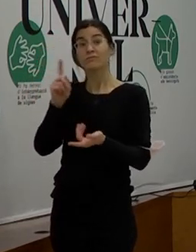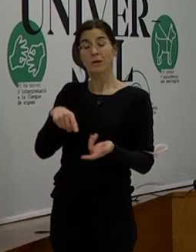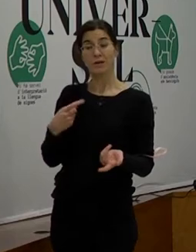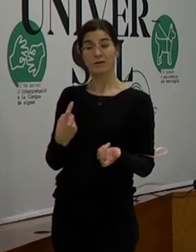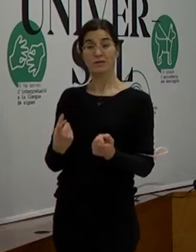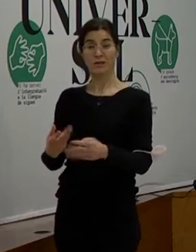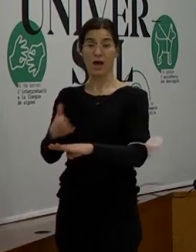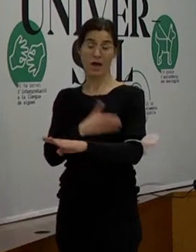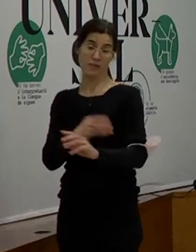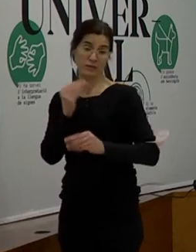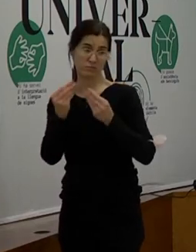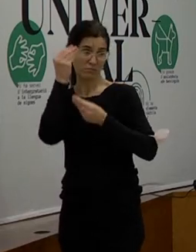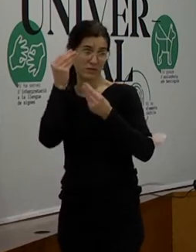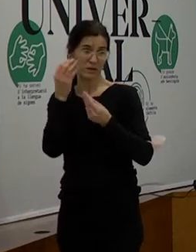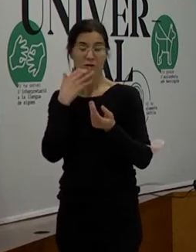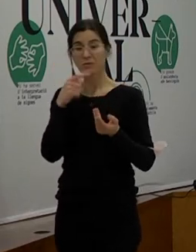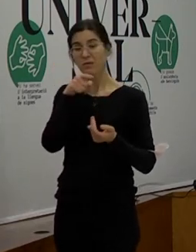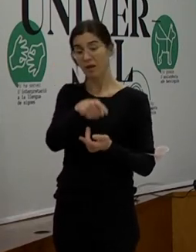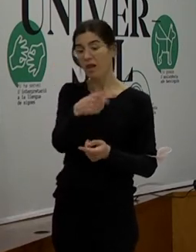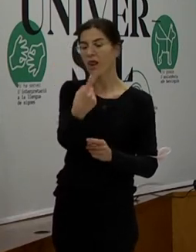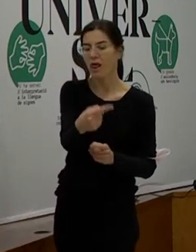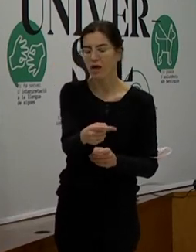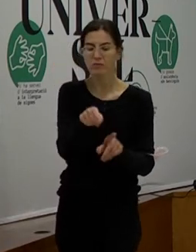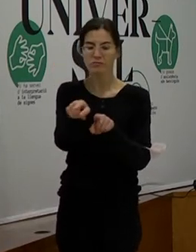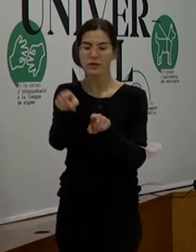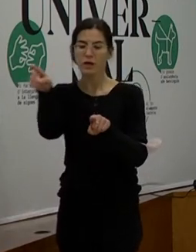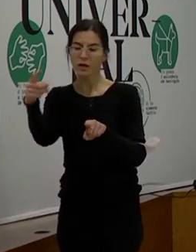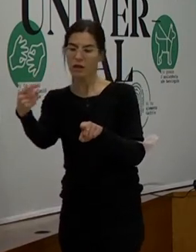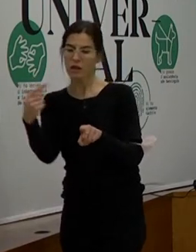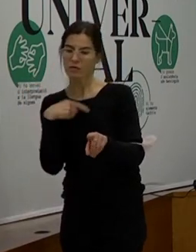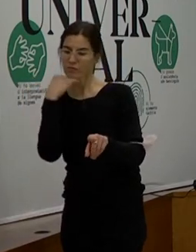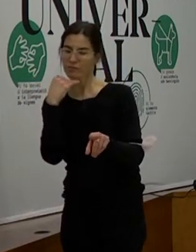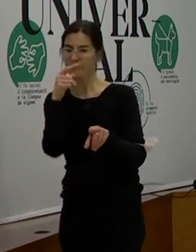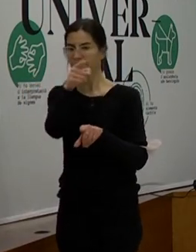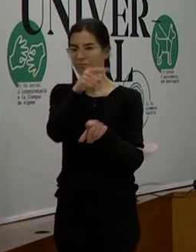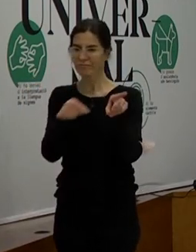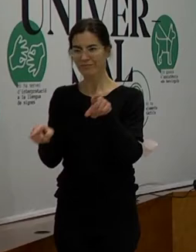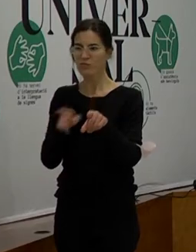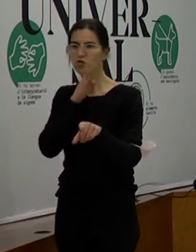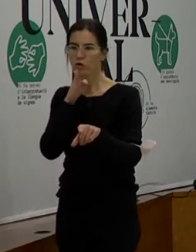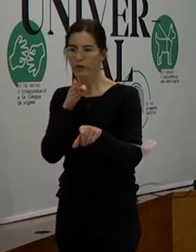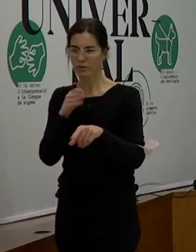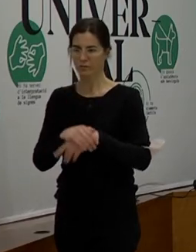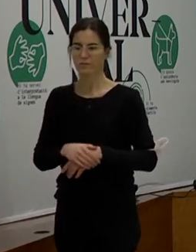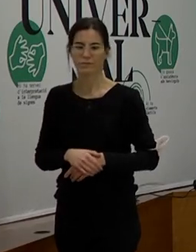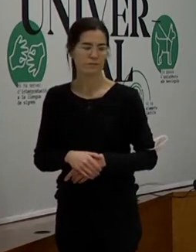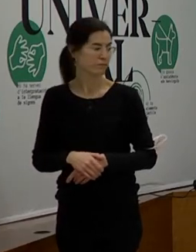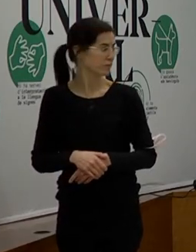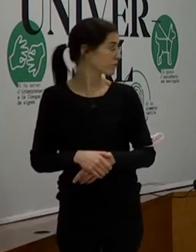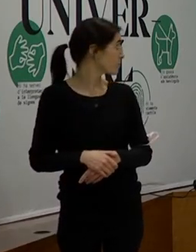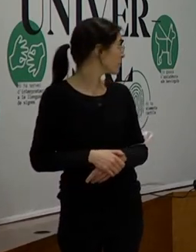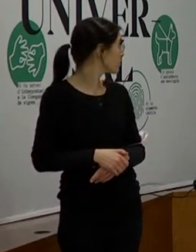I a Costa Rica hi ha un, per exemple, aquí a Catalunya hi ha un, etc. Anirem parlant, veus?